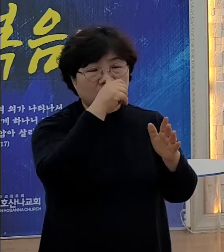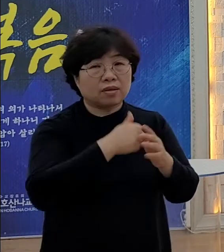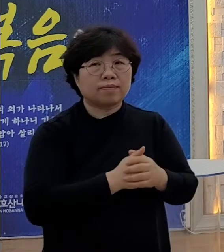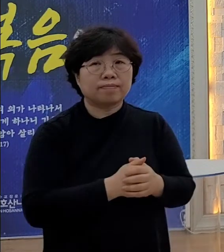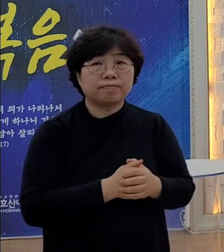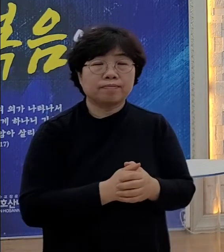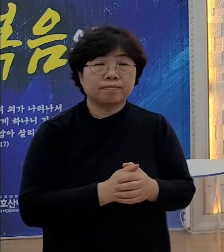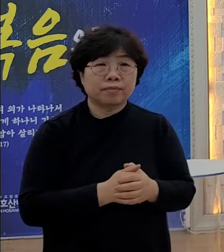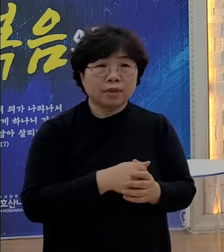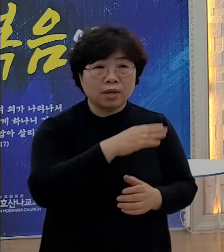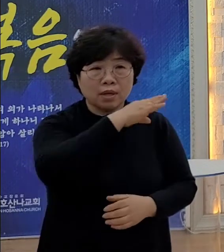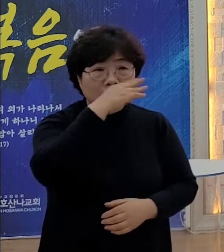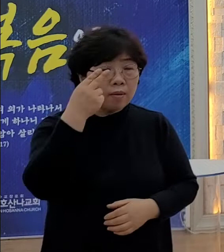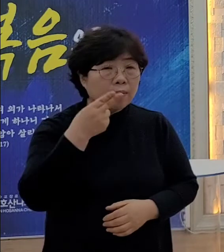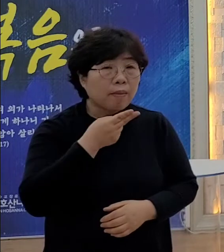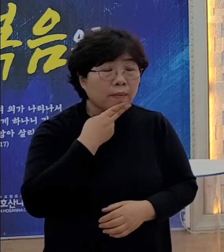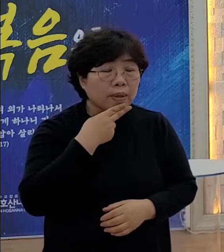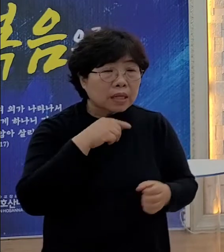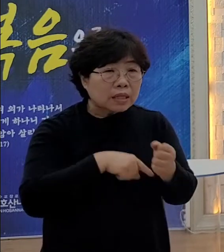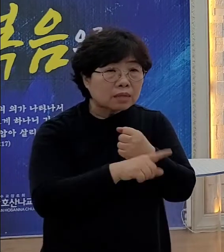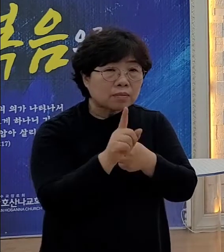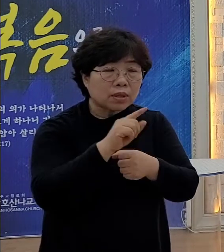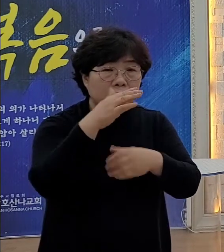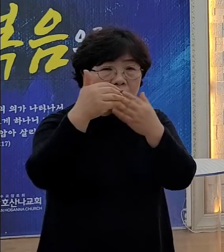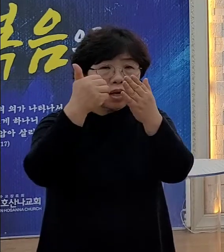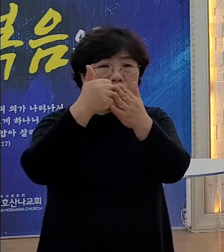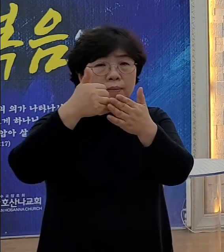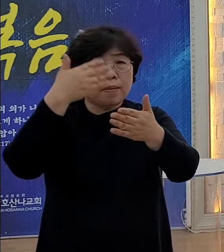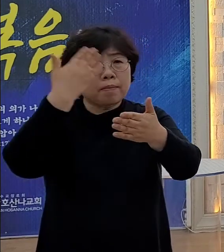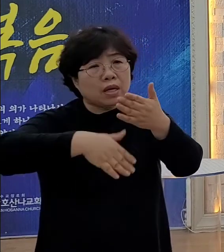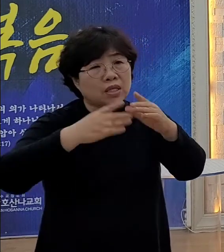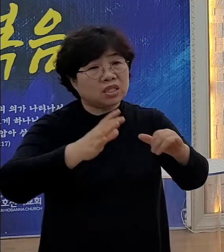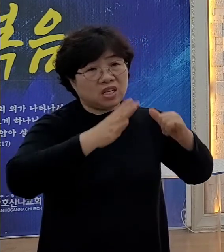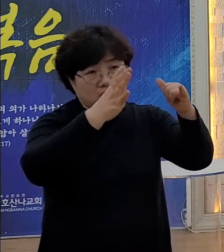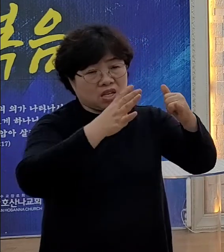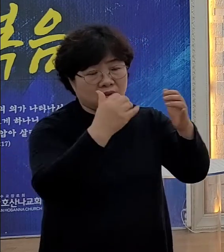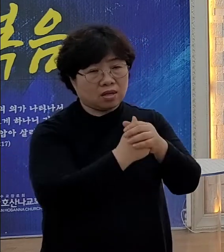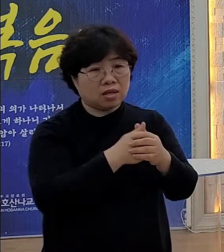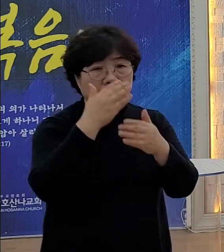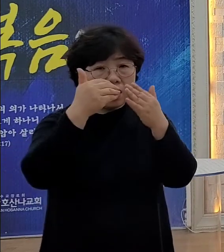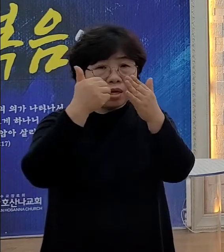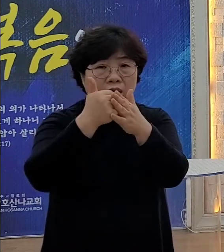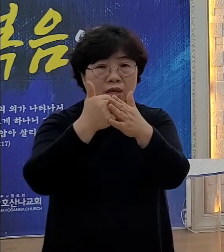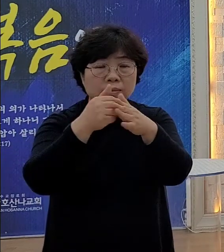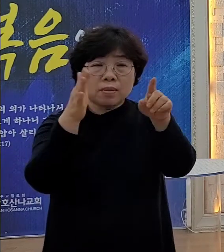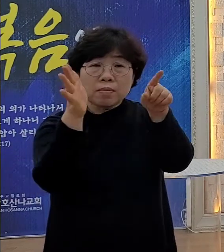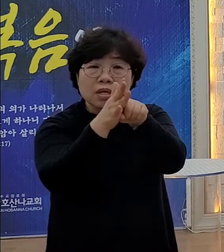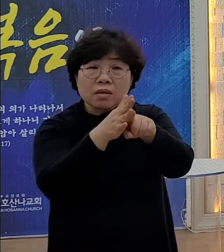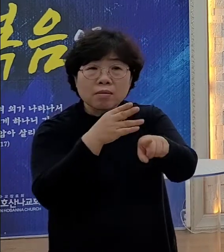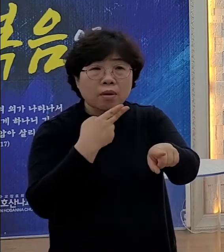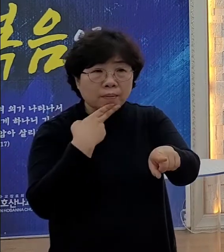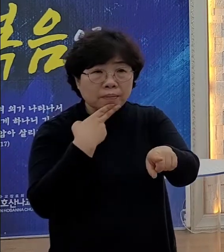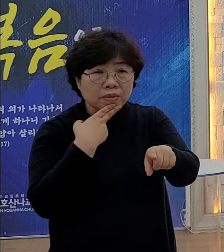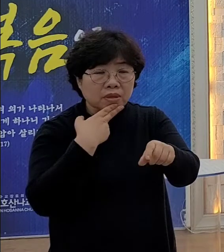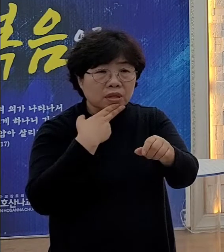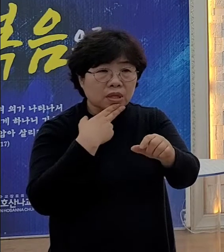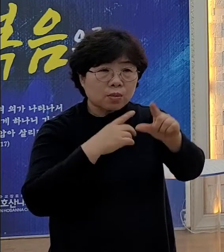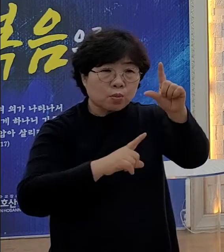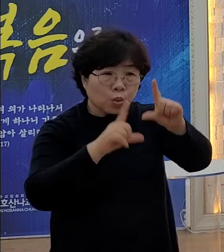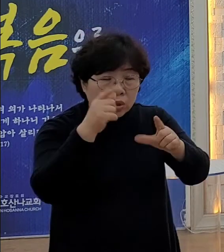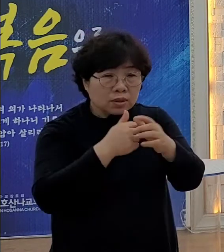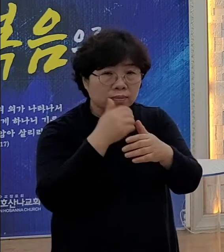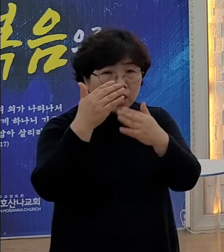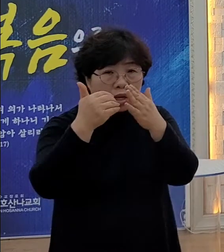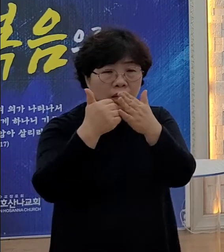이게 불경건이다. 영어 성경에서 아주 정확하게 말씀하고 있습니다. 하나님을 믿지 않는 상태.